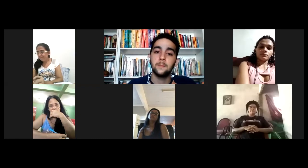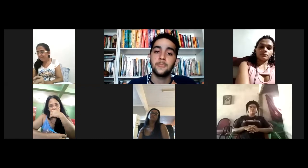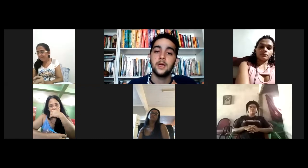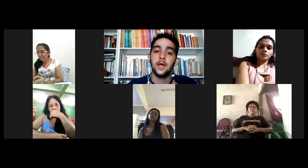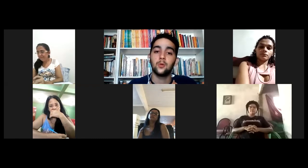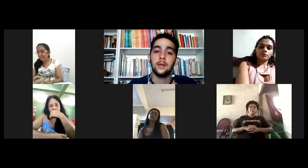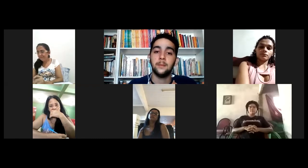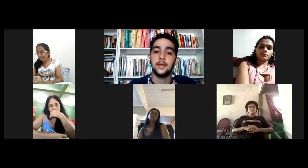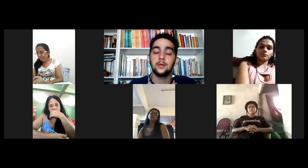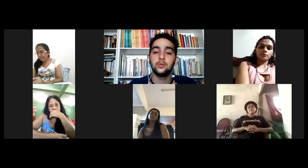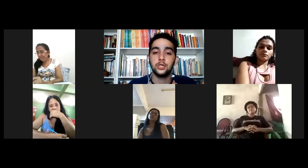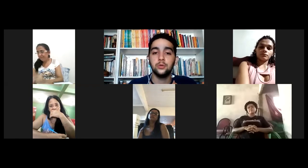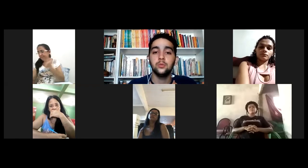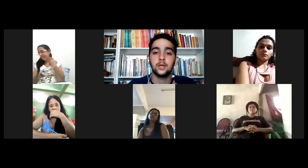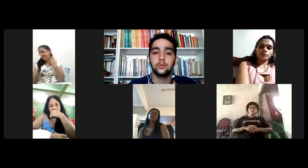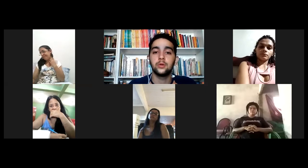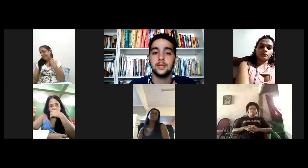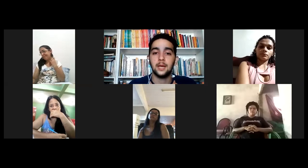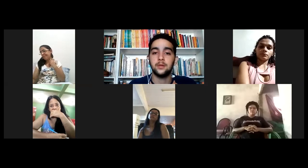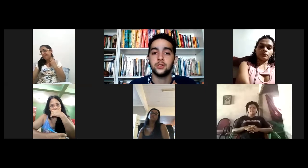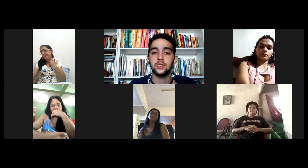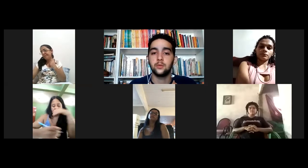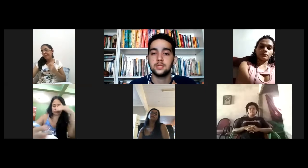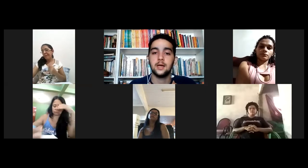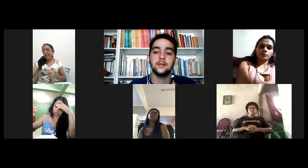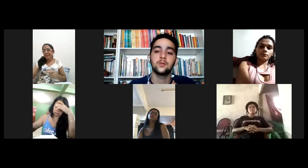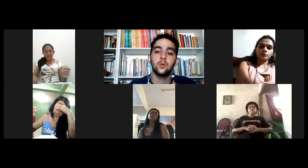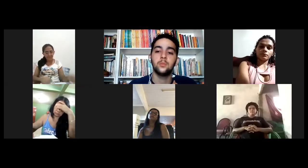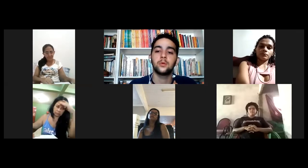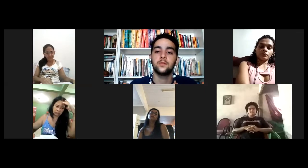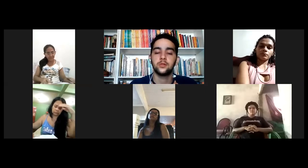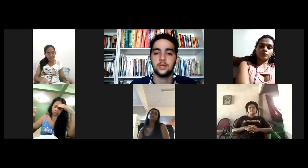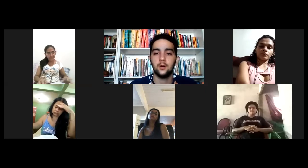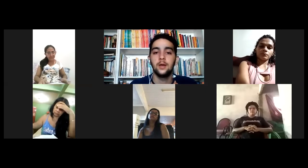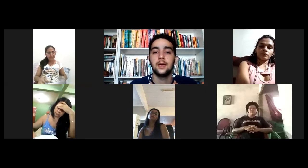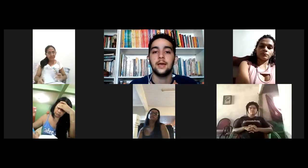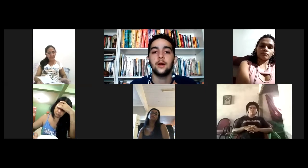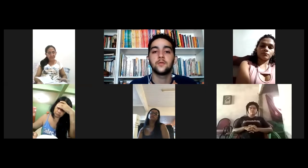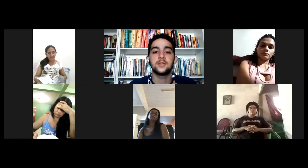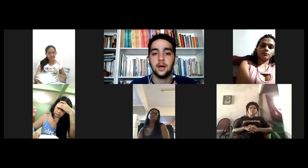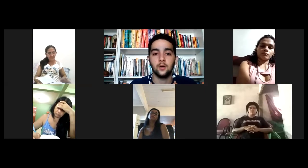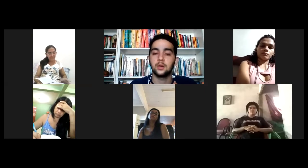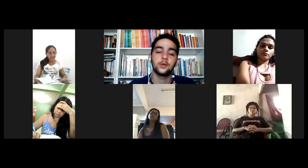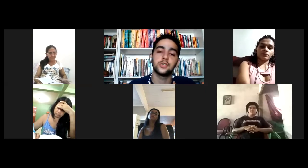12.319 regulamenta o TIO, tradutor e intérprete de língua de sinais, como um profissional